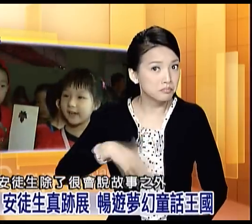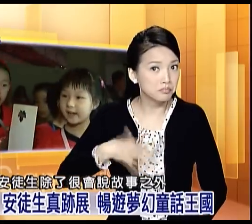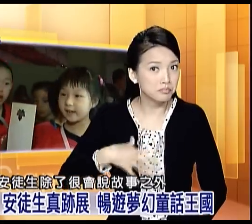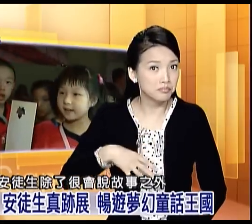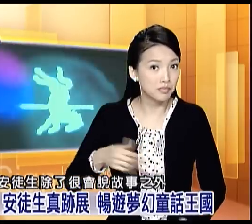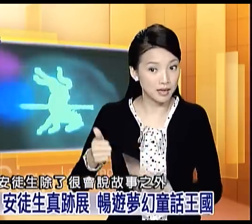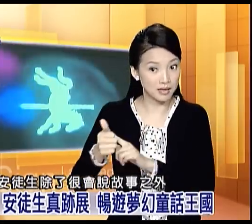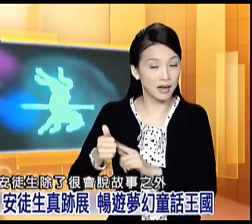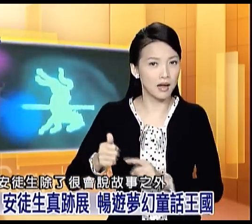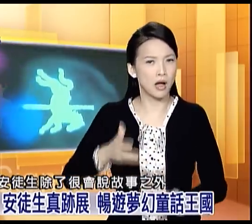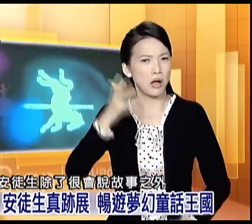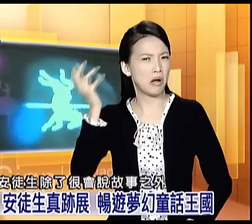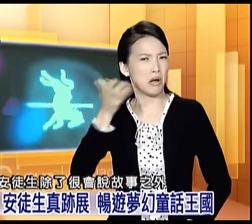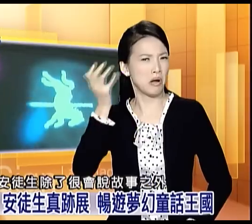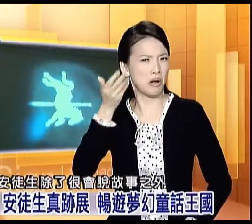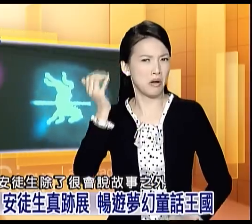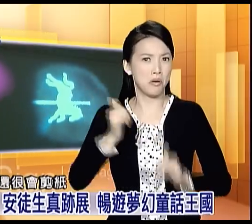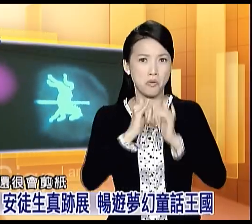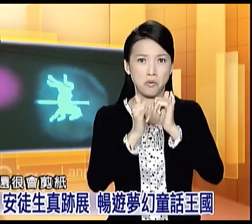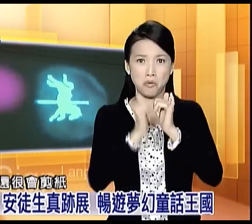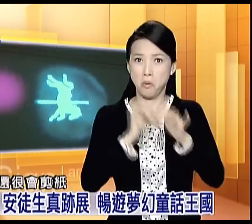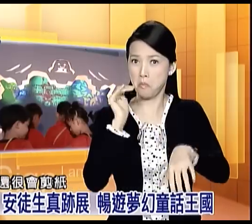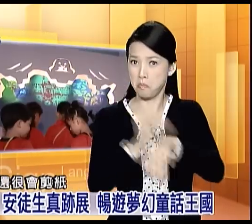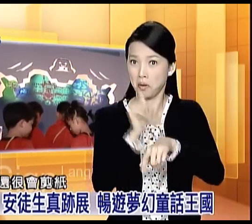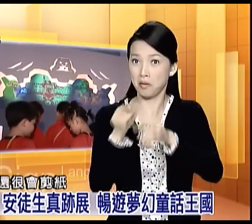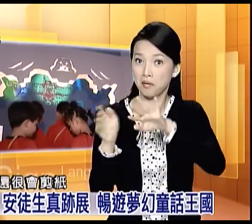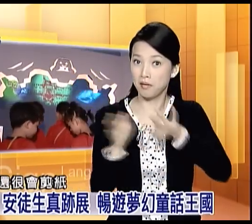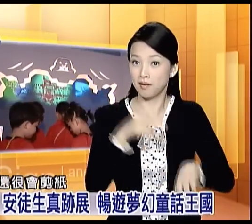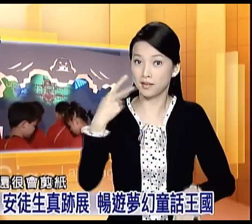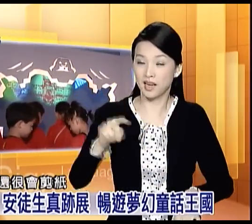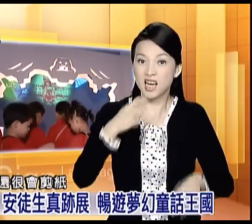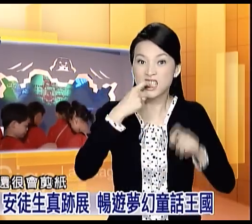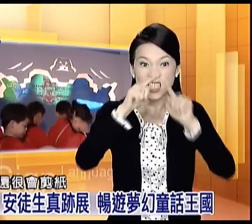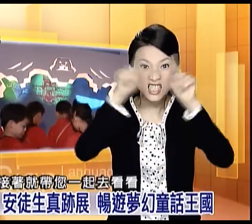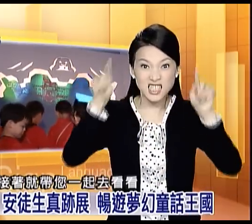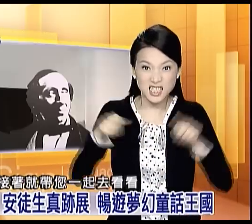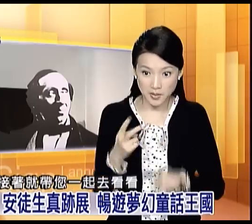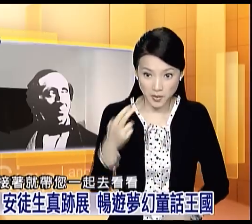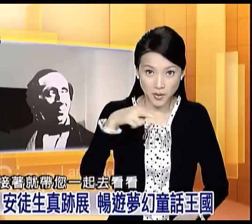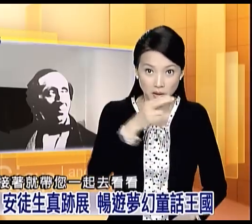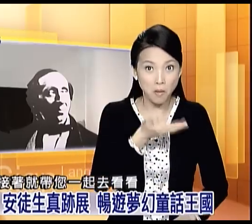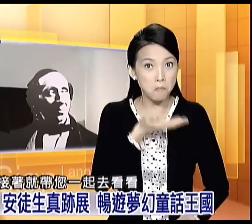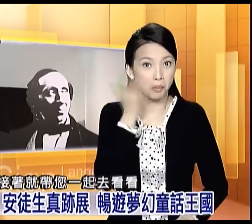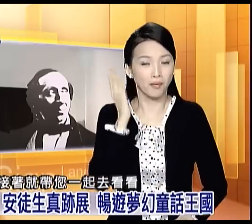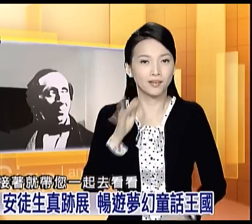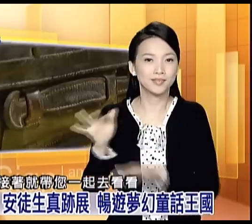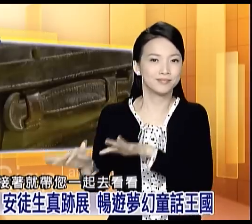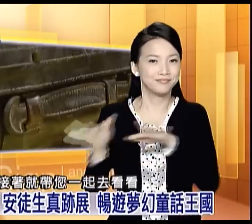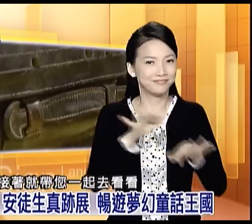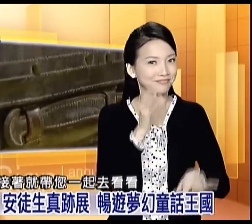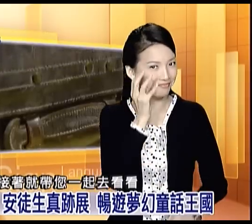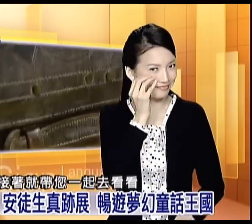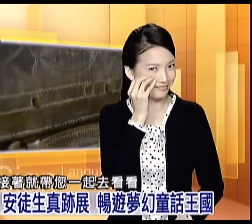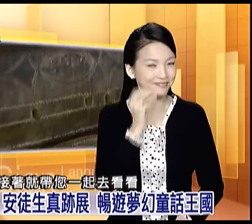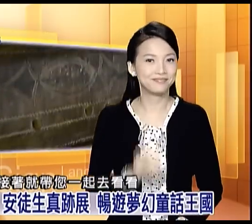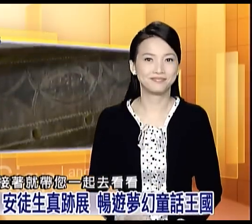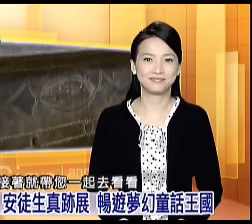会说故事之外，他还很会剪纸哦。接着就带您一起去看看。